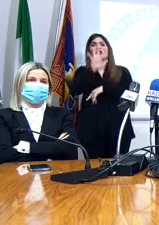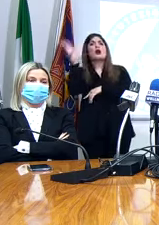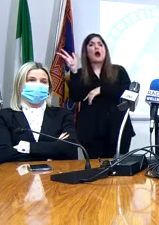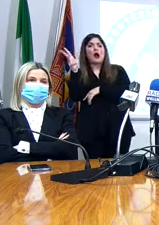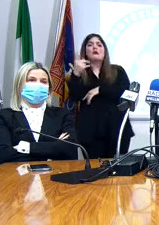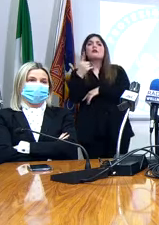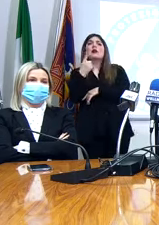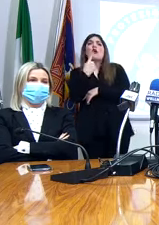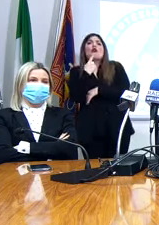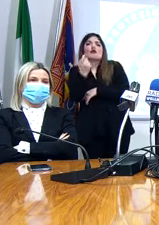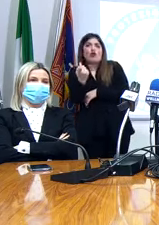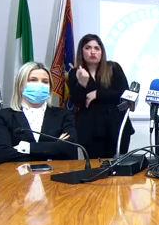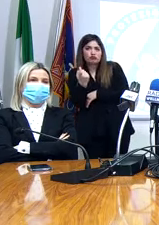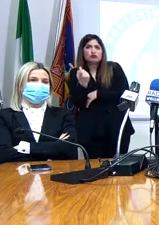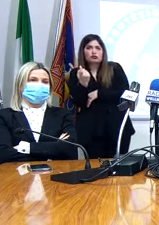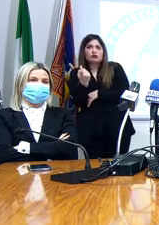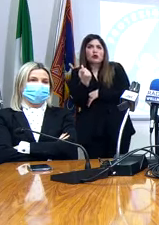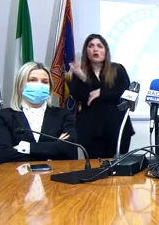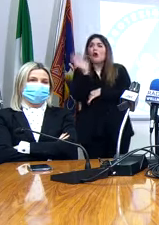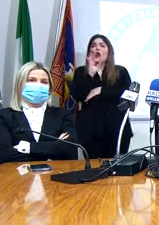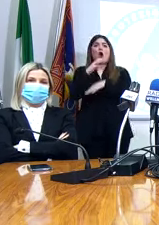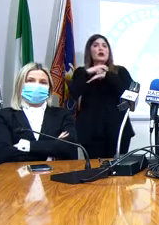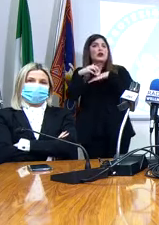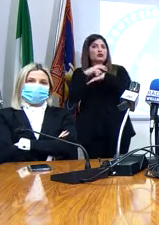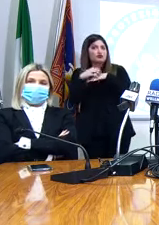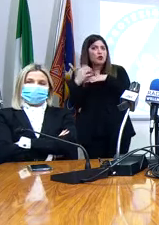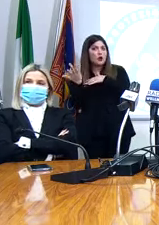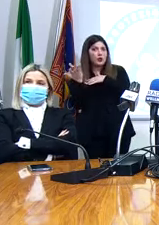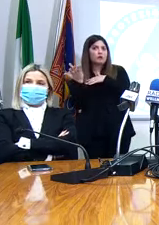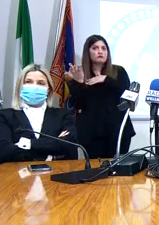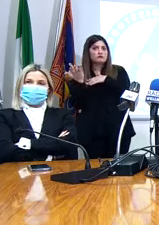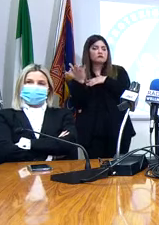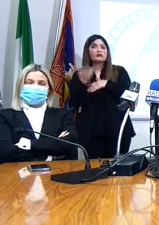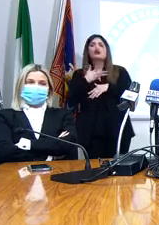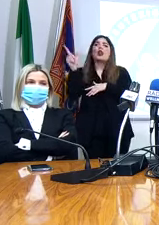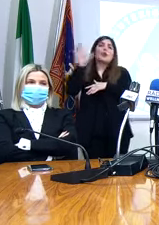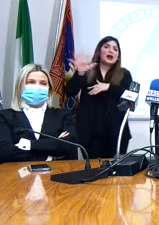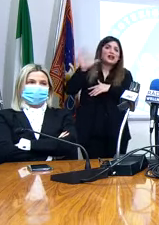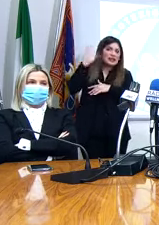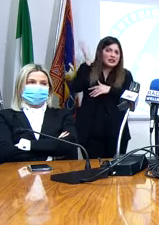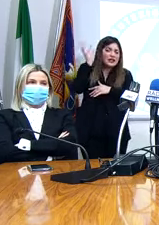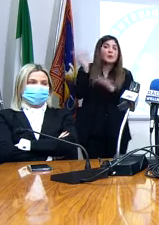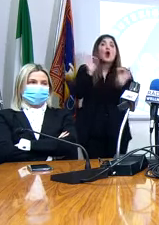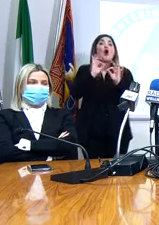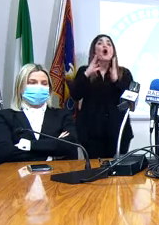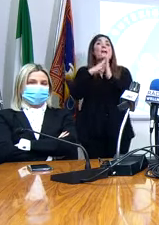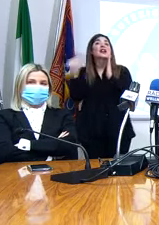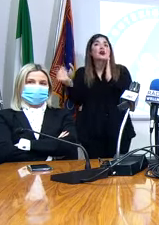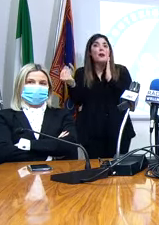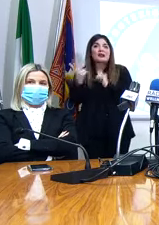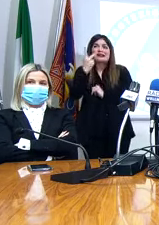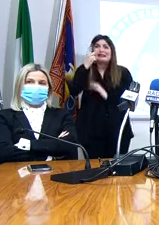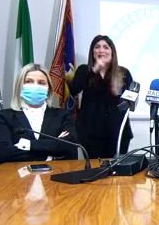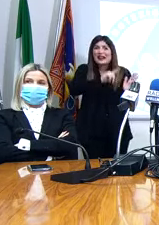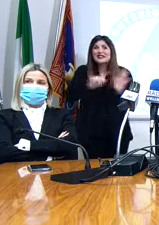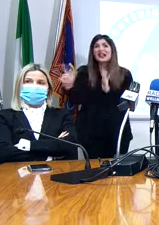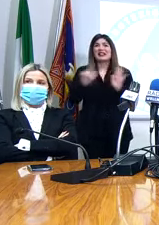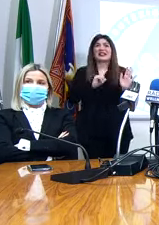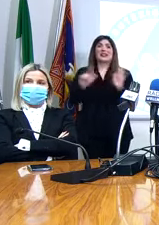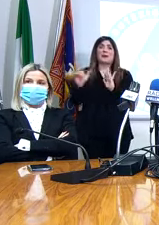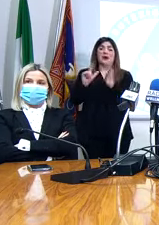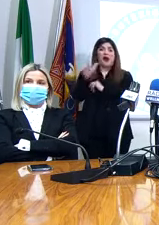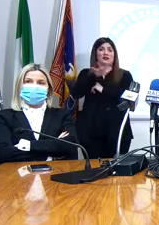e 3 settimane di zona arancione, piuttosto che il collega dell'Emilia Romagna, 3 settimane di zona arancione quando noi